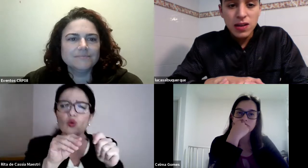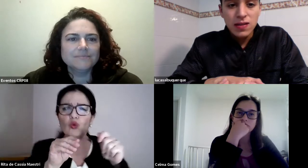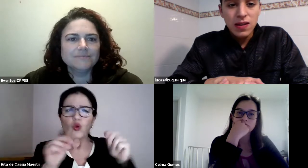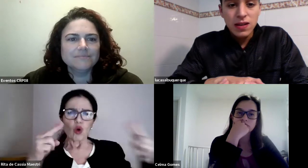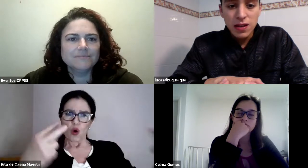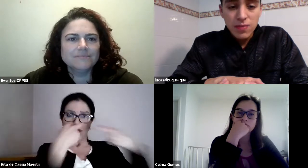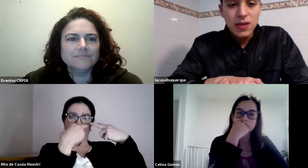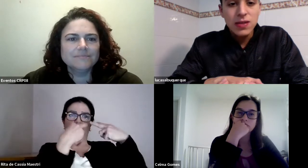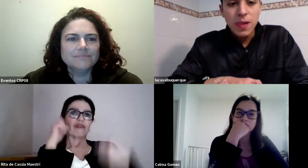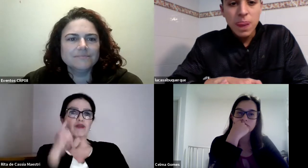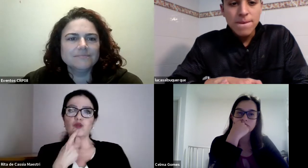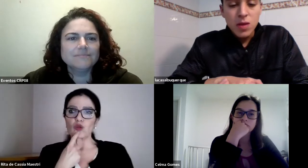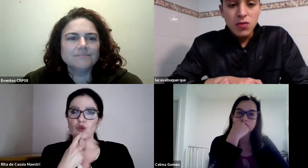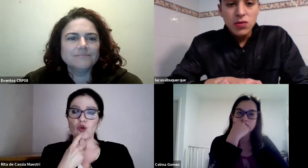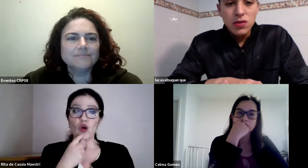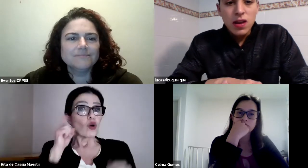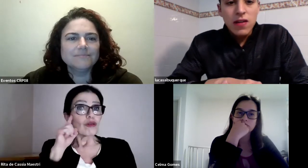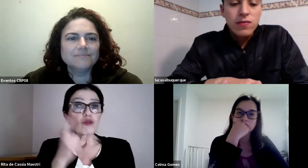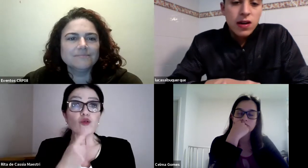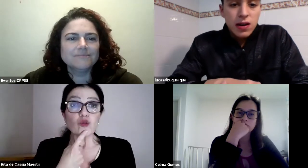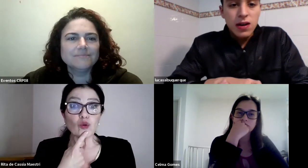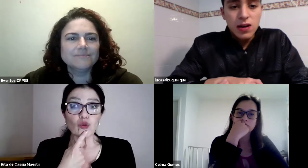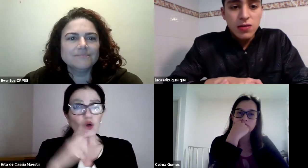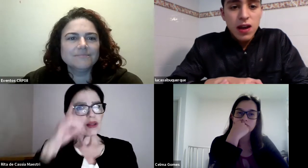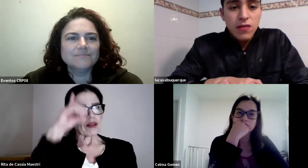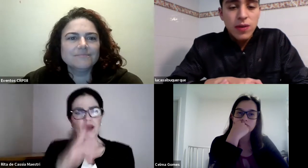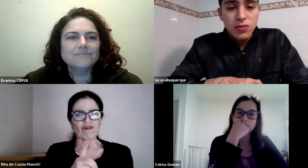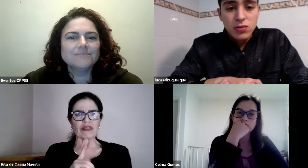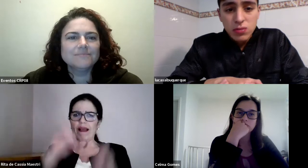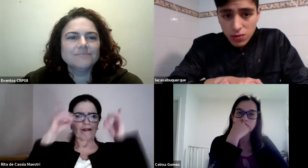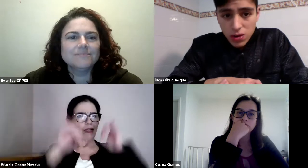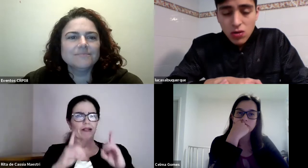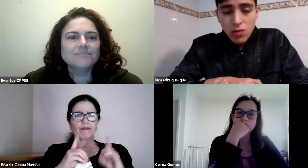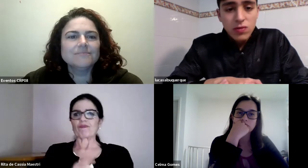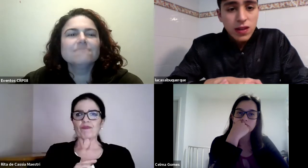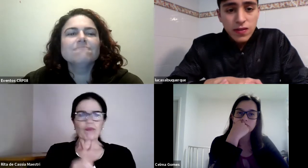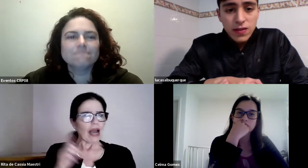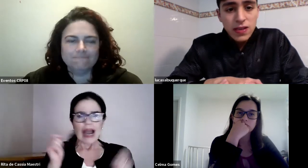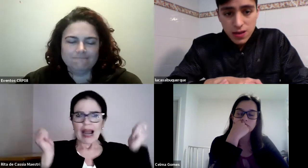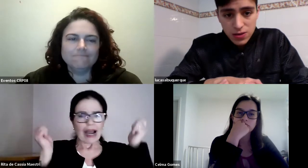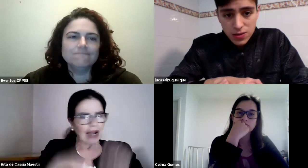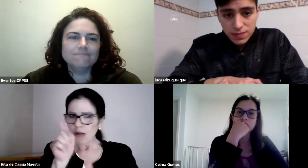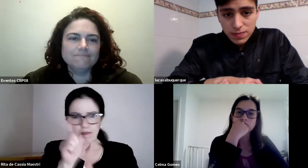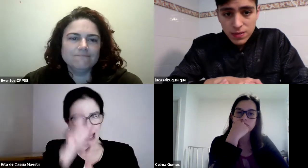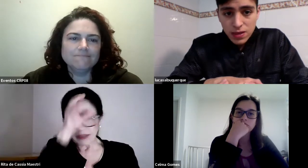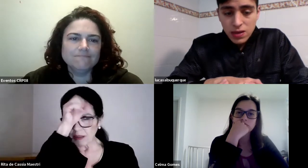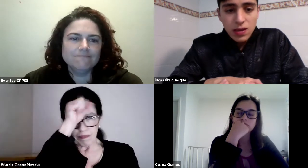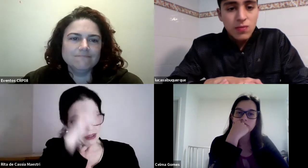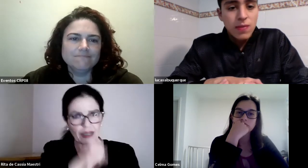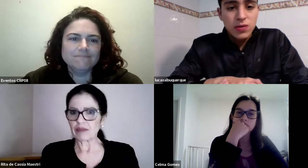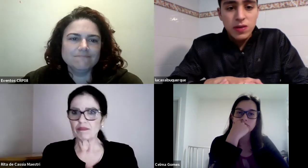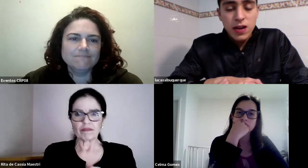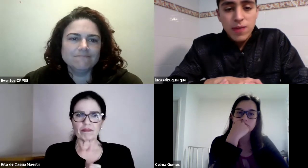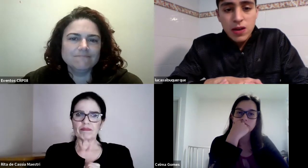porque antes da lei de Libras, todos olhavam para o surdo como um deficiente,